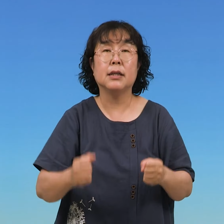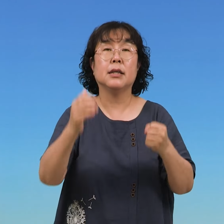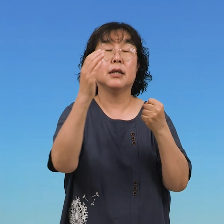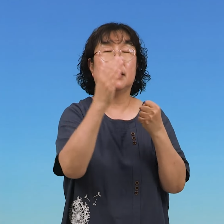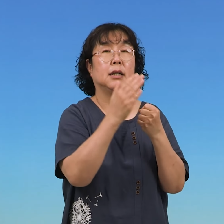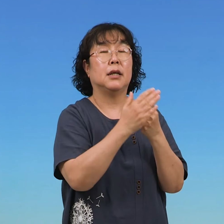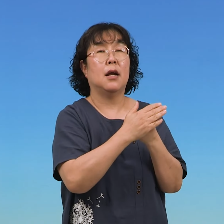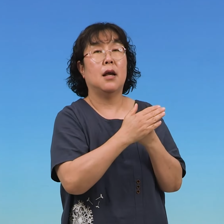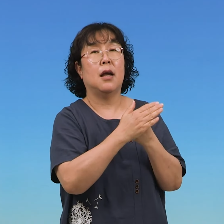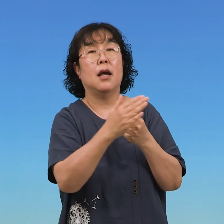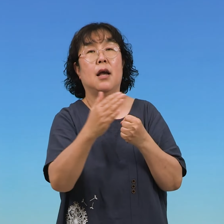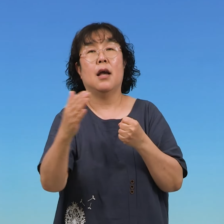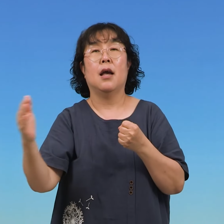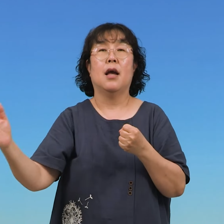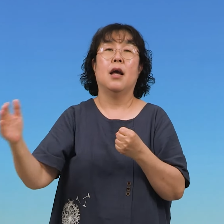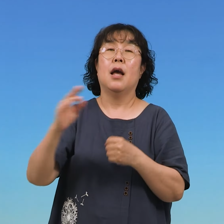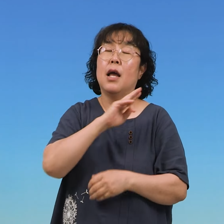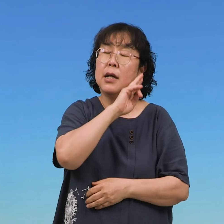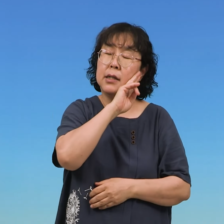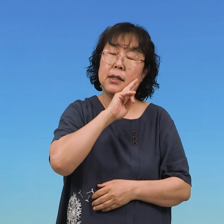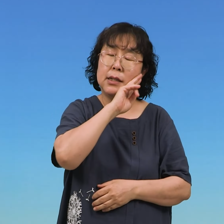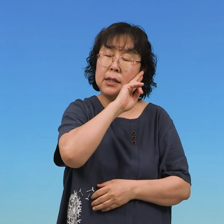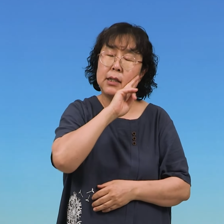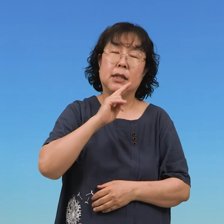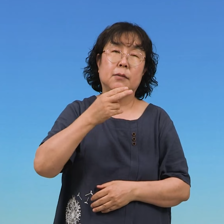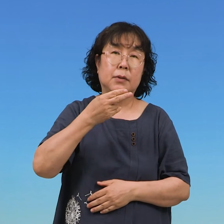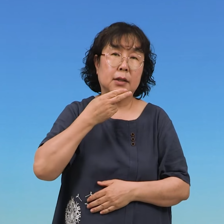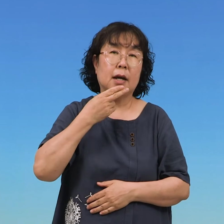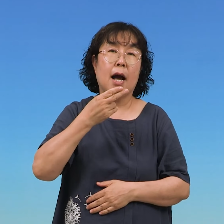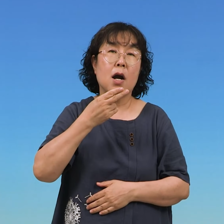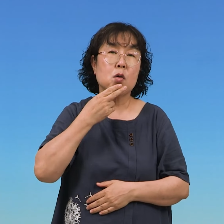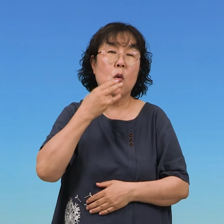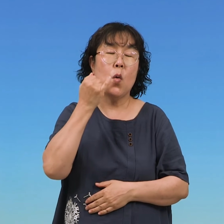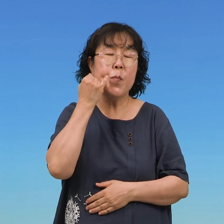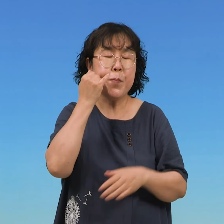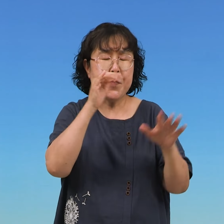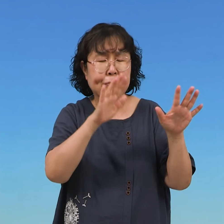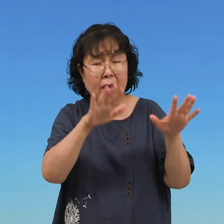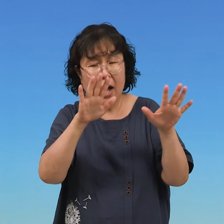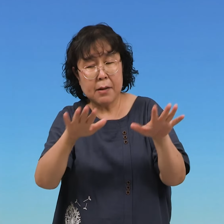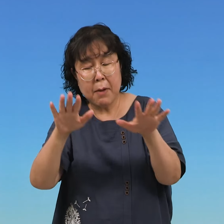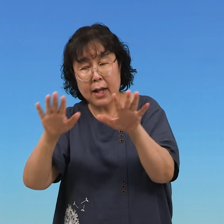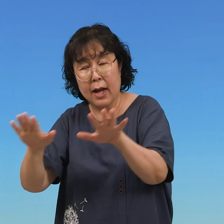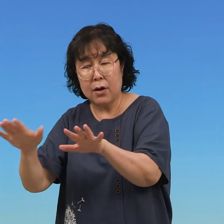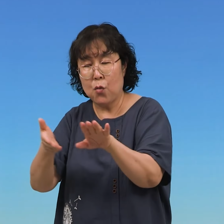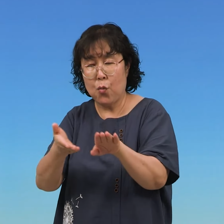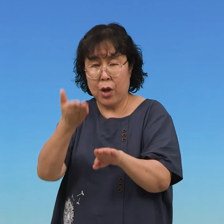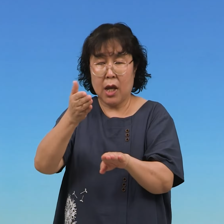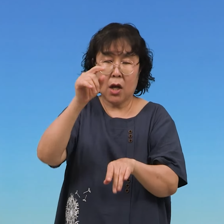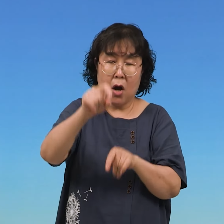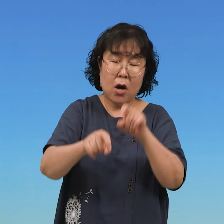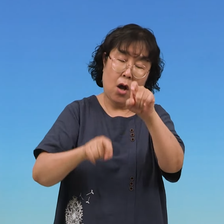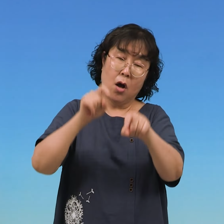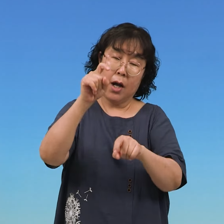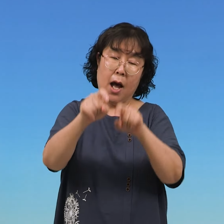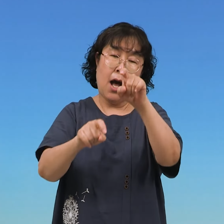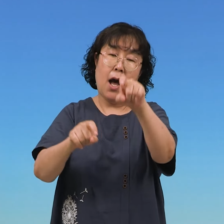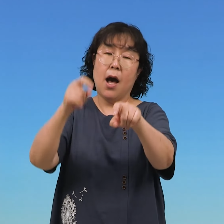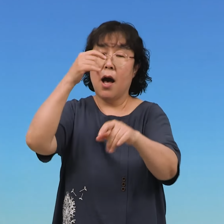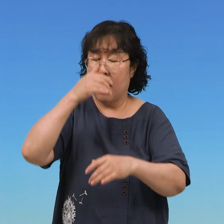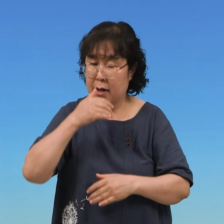오늘 예배하는 이 순간 의심치 않고 바다를 걸어가리라. 모든